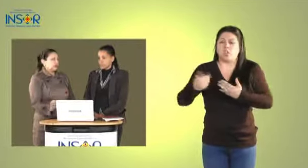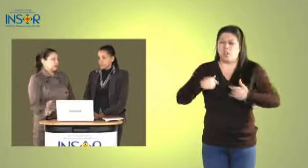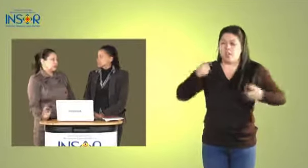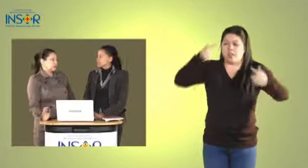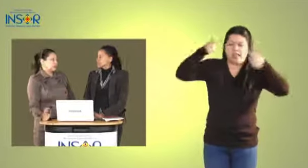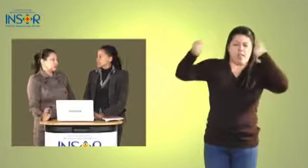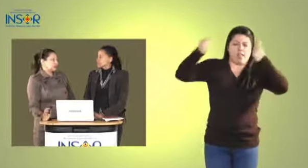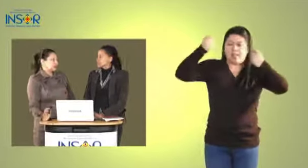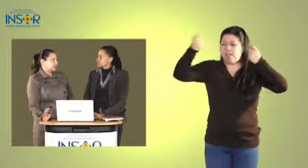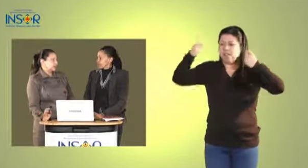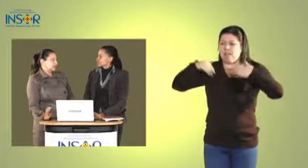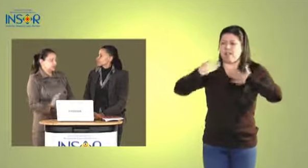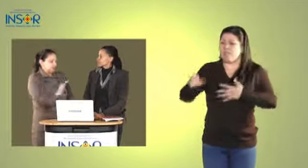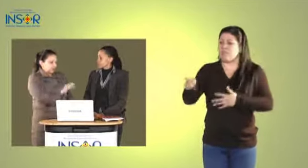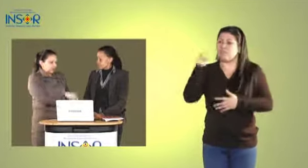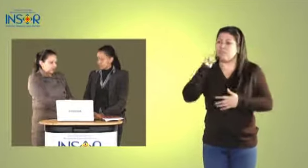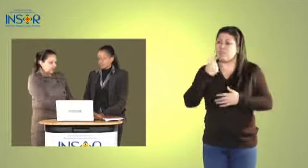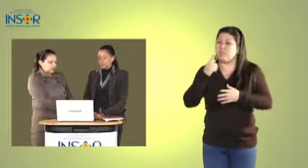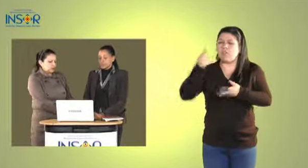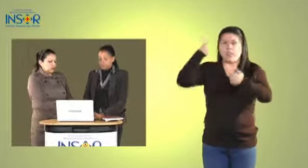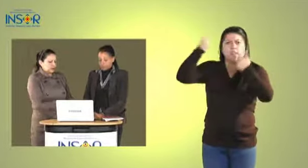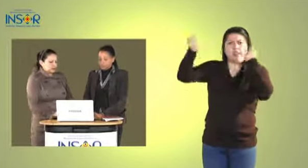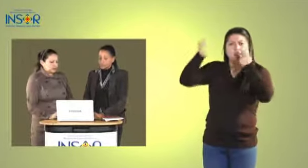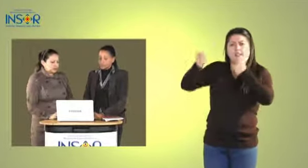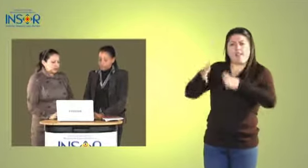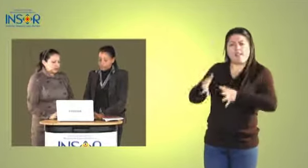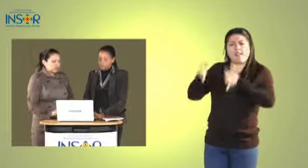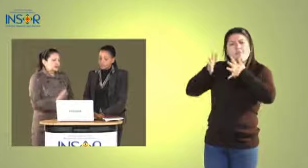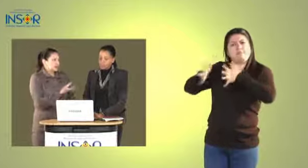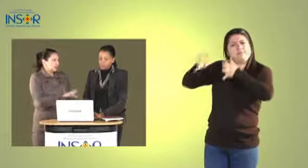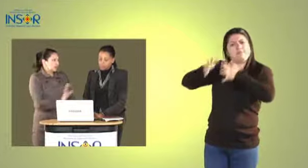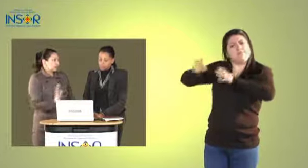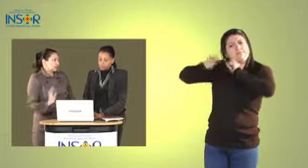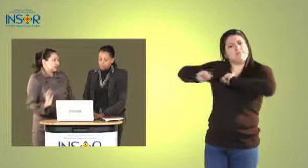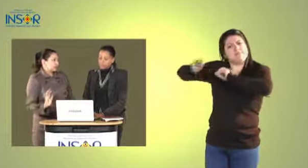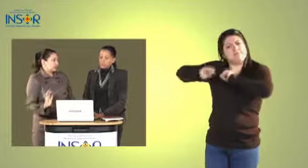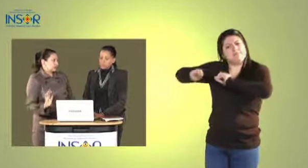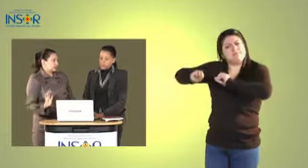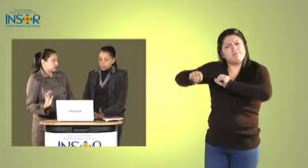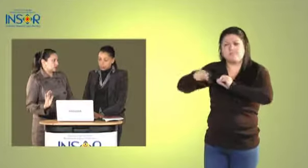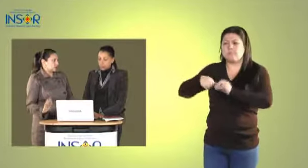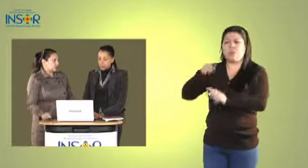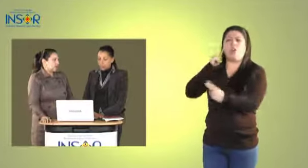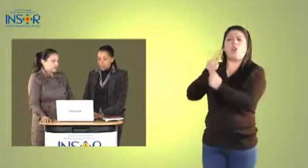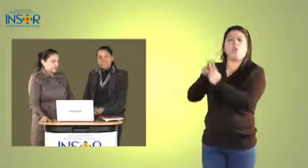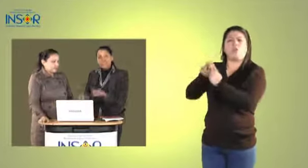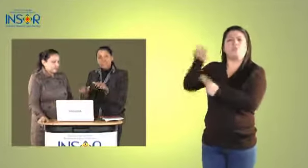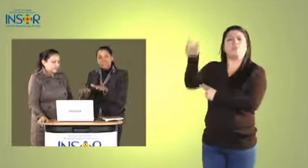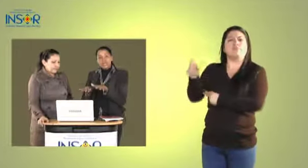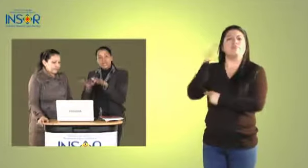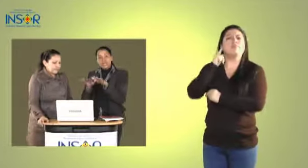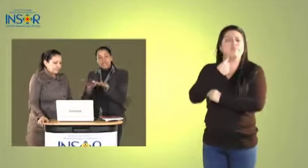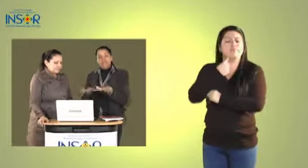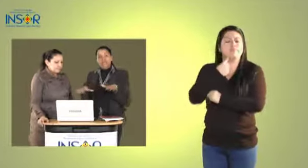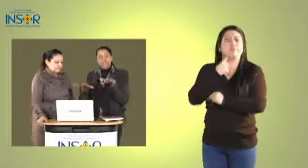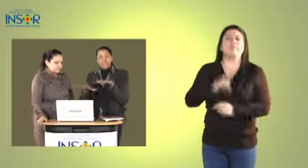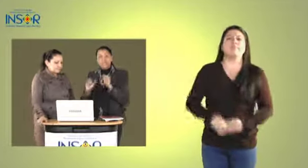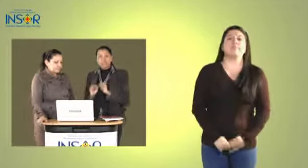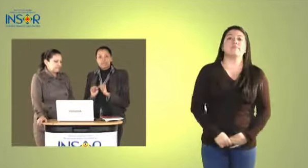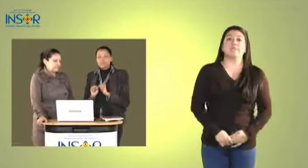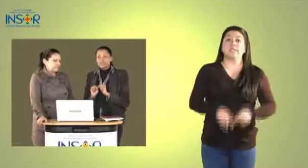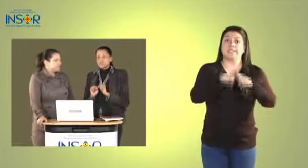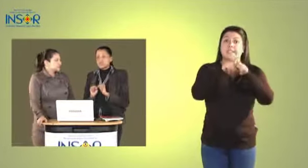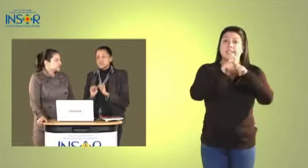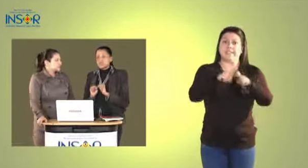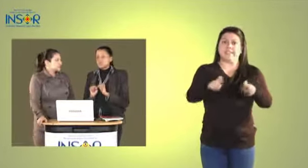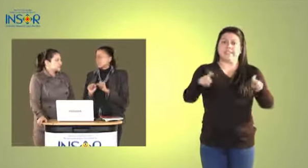métodos para trabajar con ese estudiante sordo, teniendo en cuenta lo que tú acabas de mencionar, de conocer a ese sujeto sordo. Muy bien, entonces hay una diversidad para